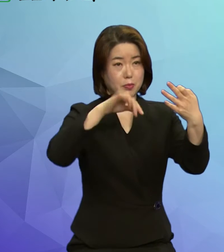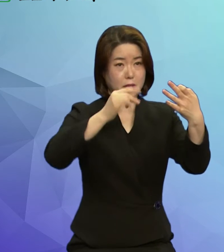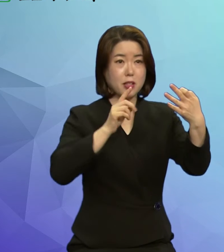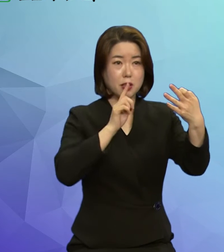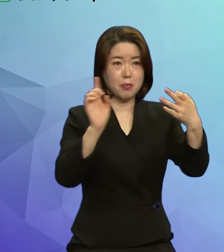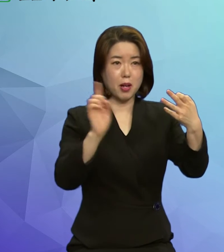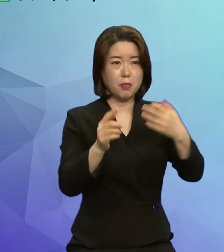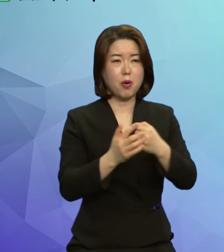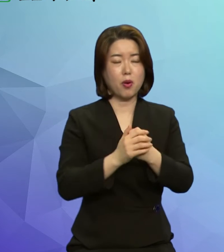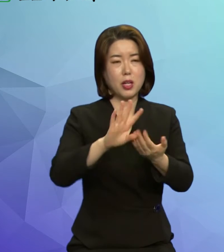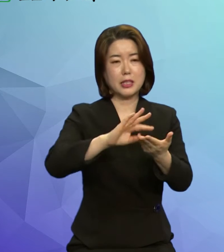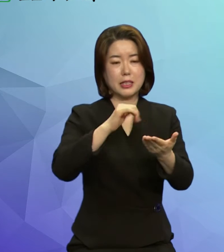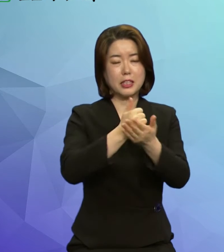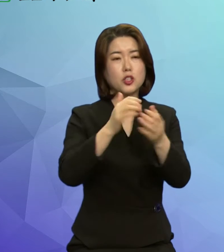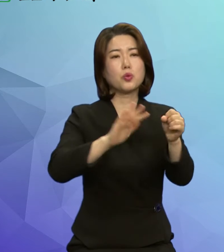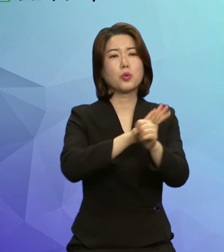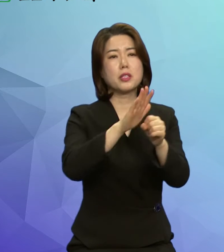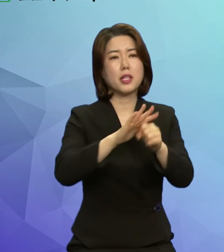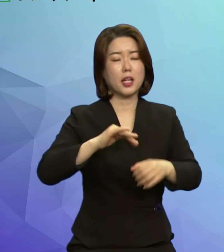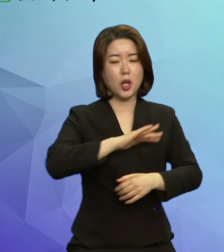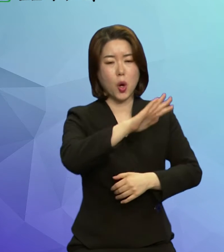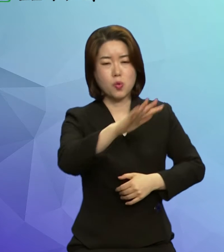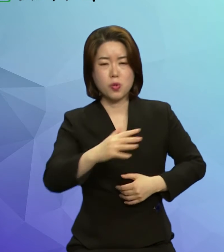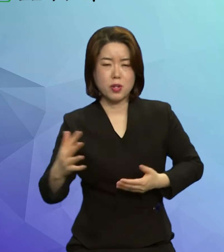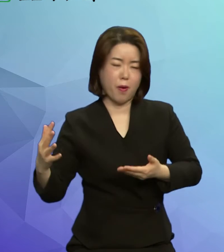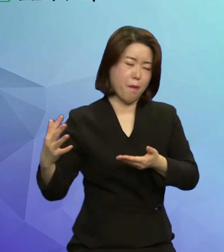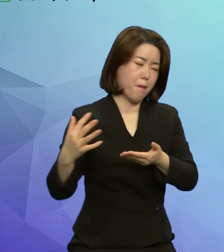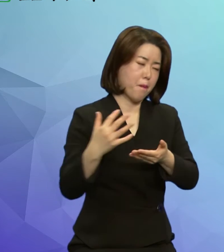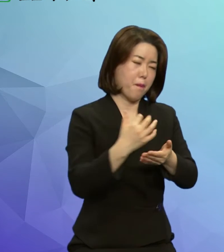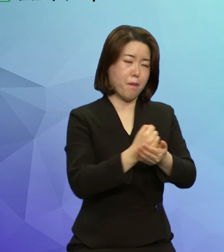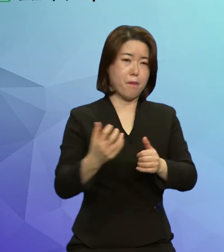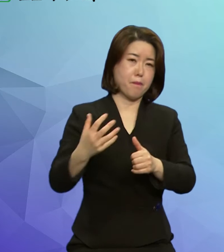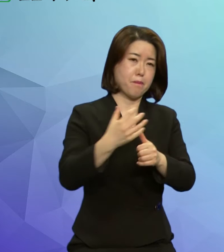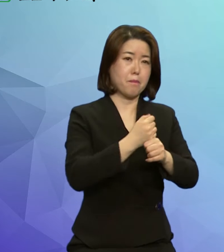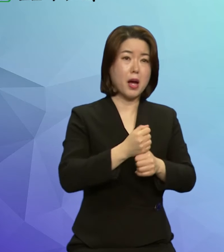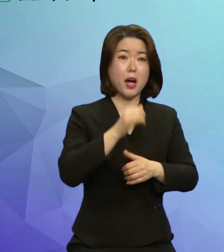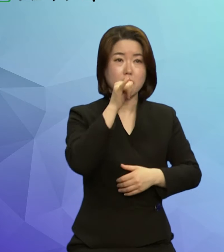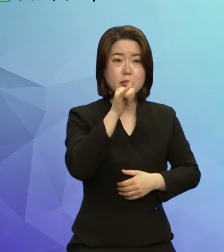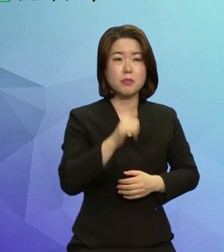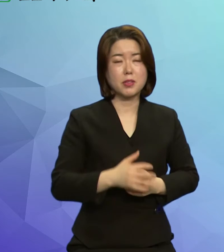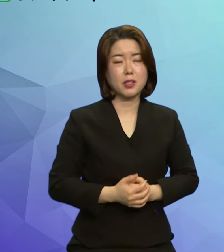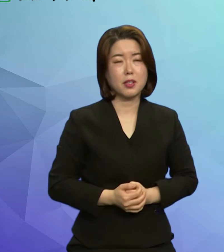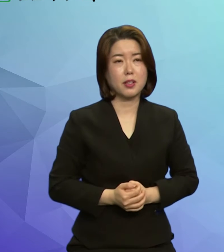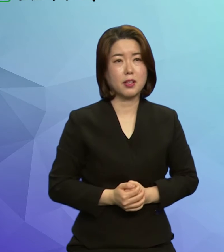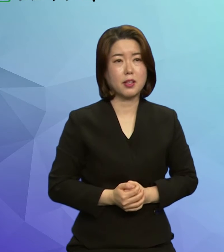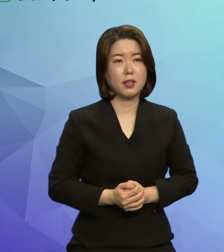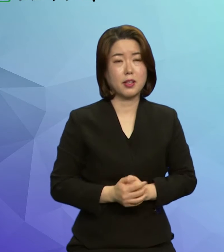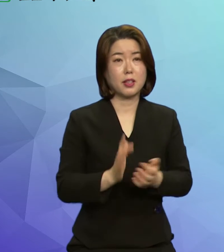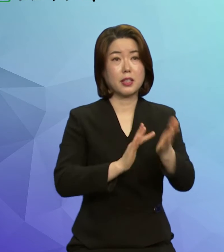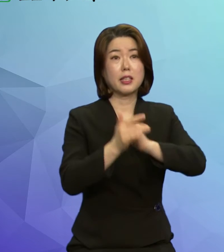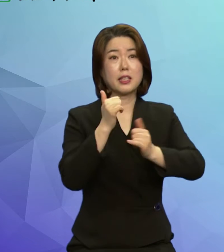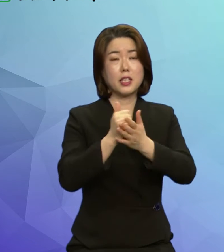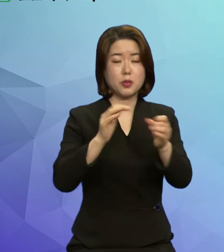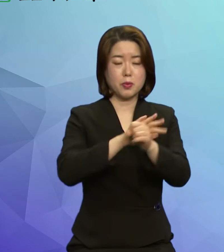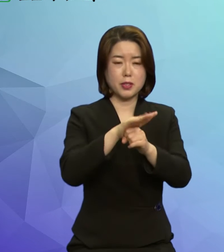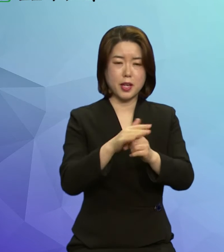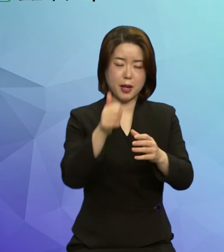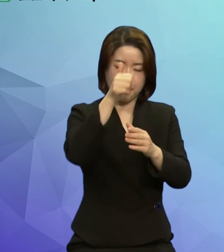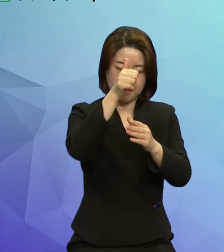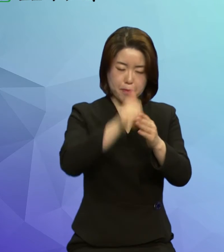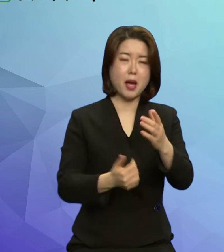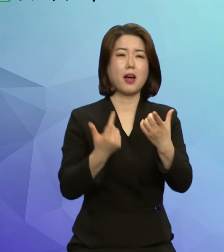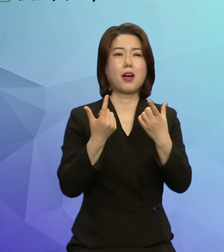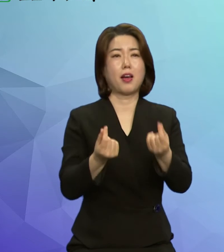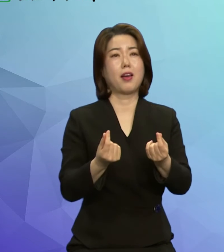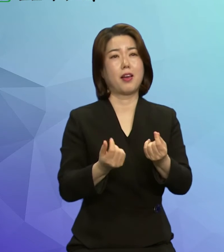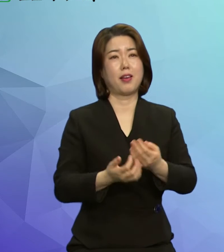14절에서는 그리스도의 사랑이 우리를 휘어잡습니다. 그렇게 고백했습니다. 예수님과 사랑에 푹 빠진